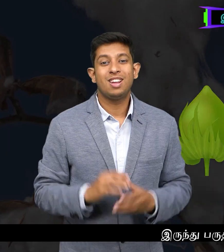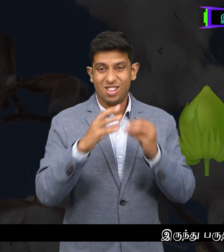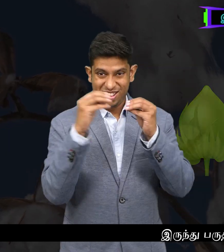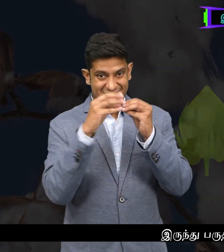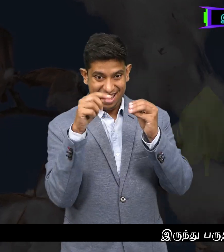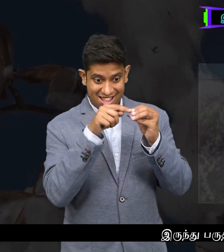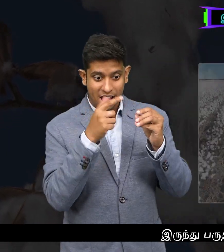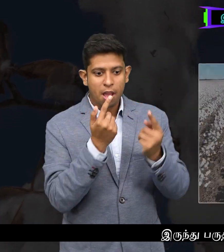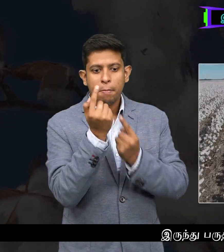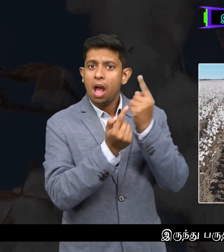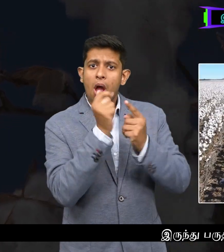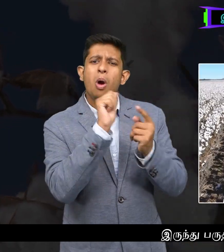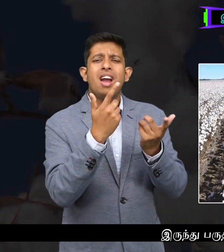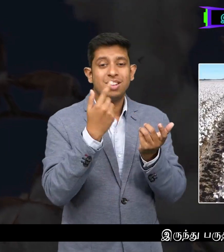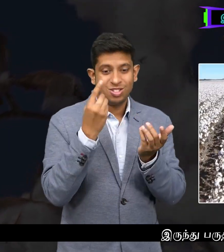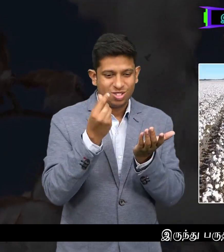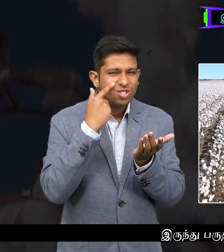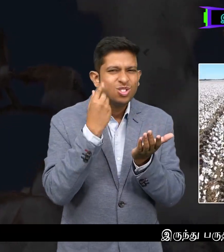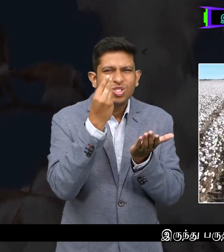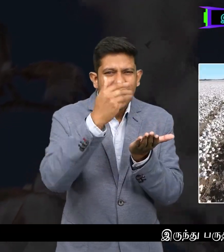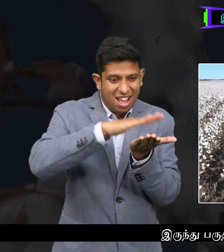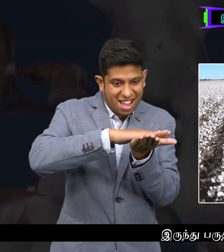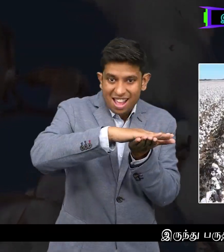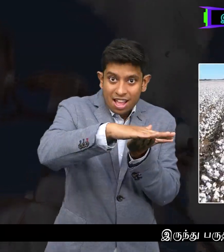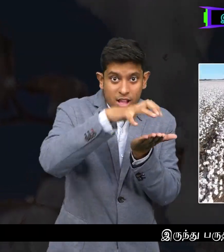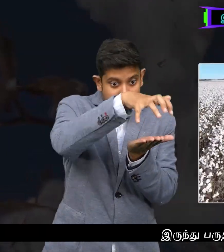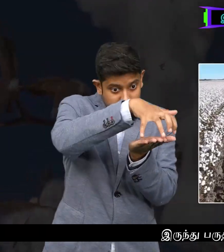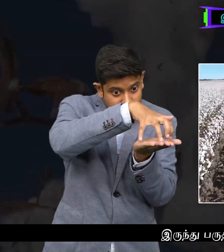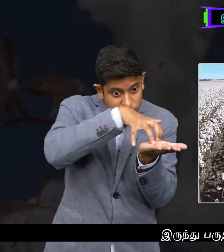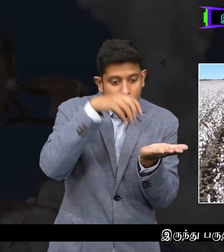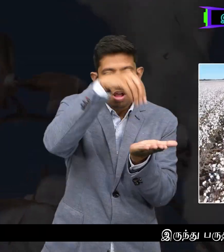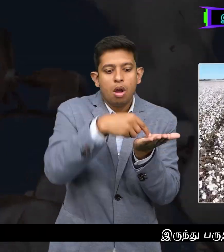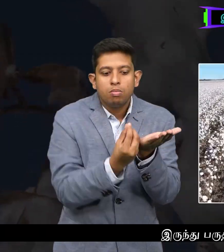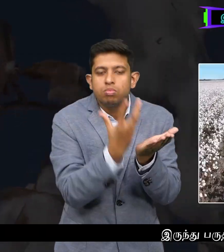பொதுவாக பருத்தி செடிகள் கரிசல் மணலில் பயிரிடப்படும்.